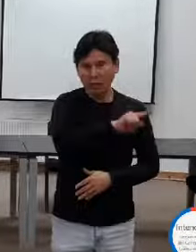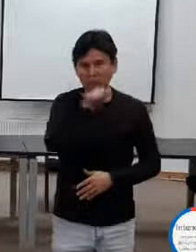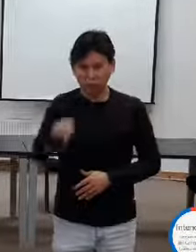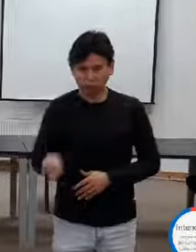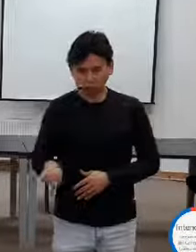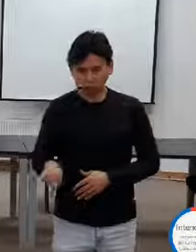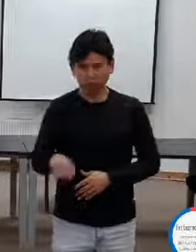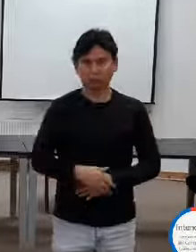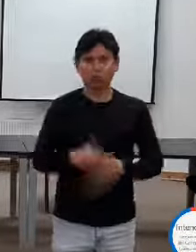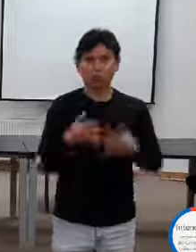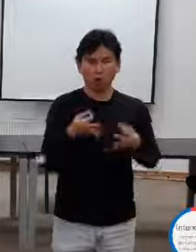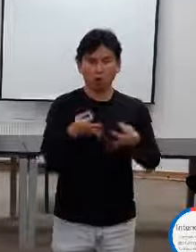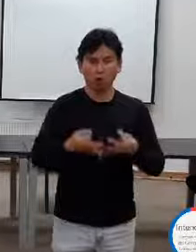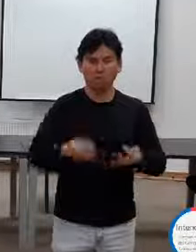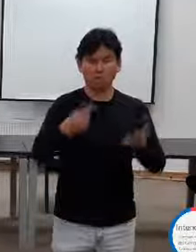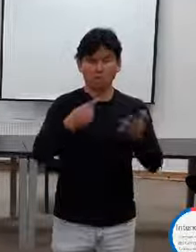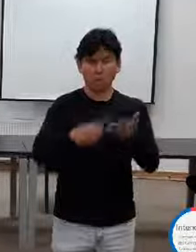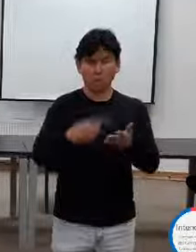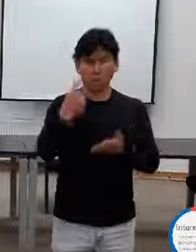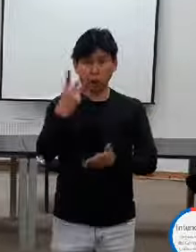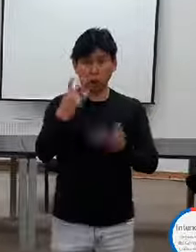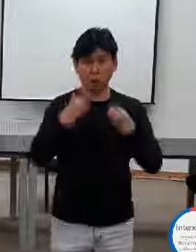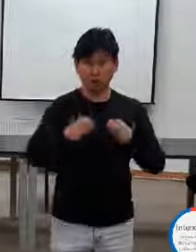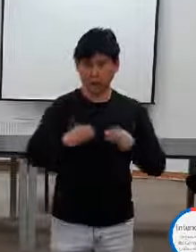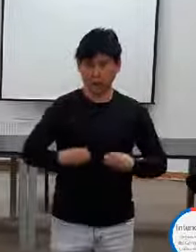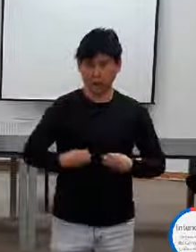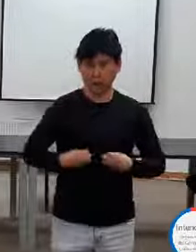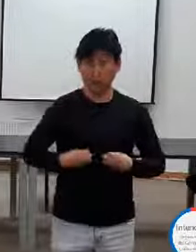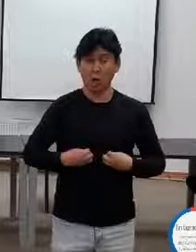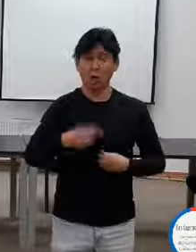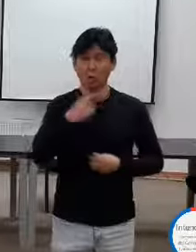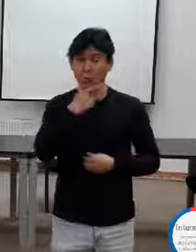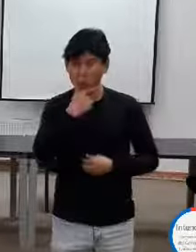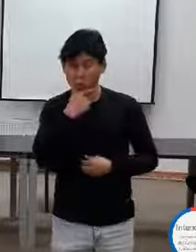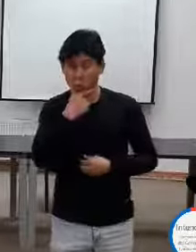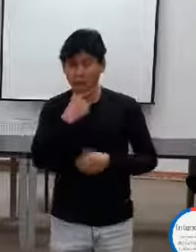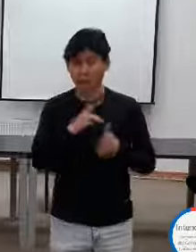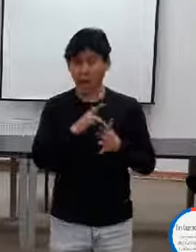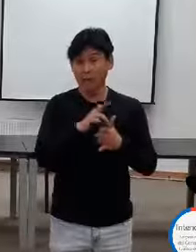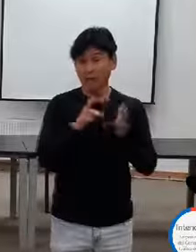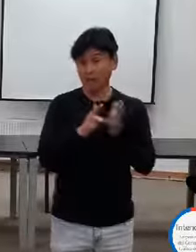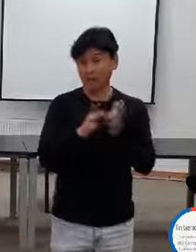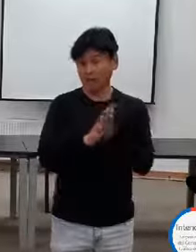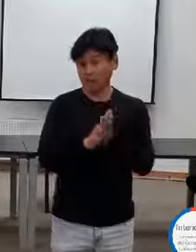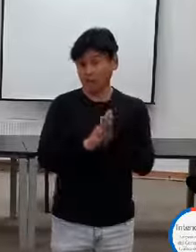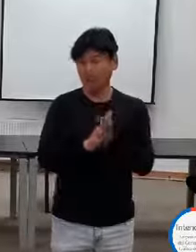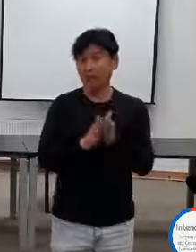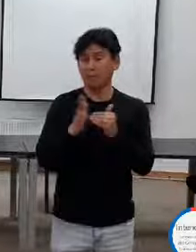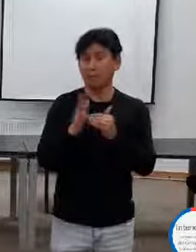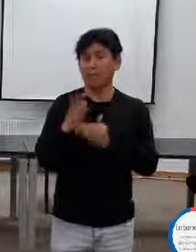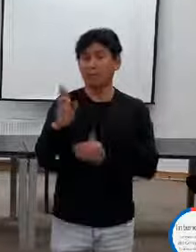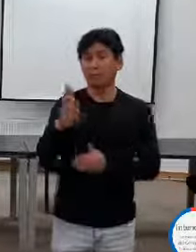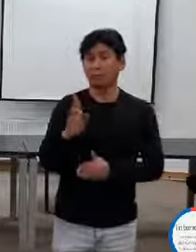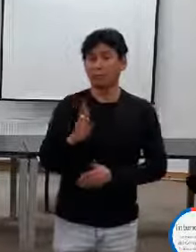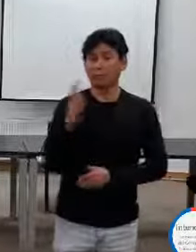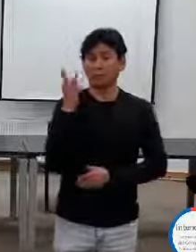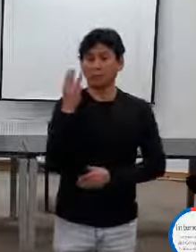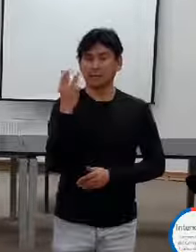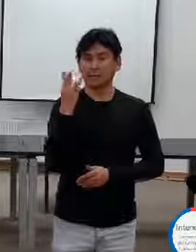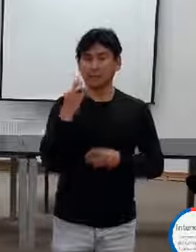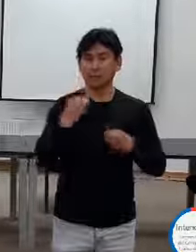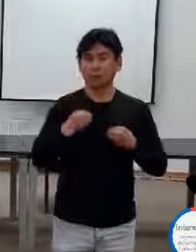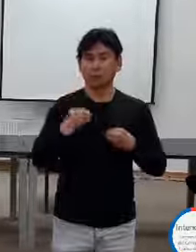De un total de 1.002 exámenes o 1.002 sospechas a la fecha, esperando 13 resultados con